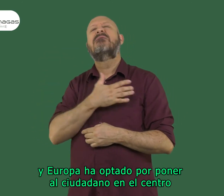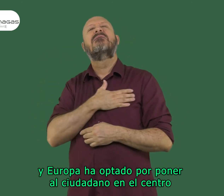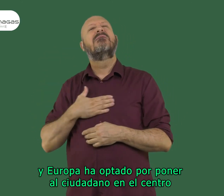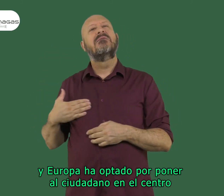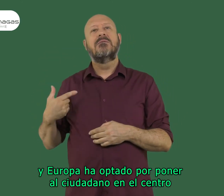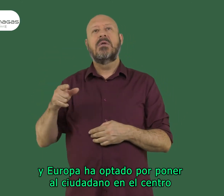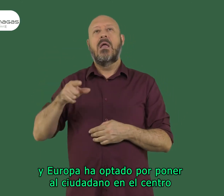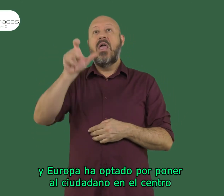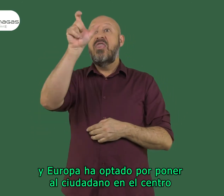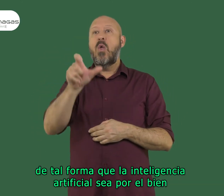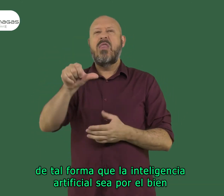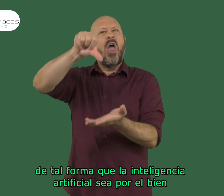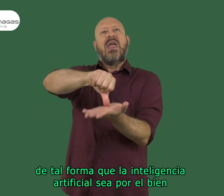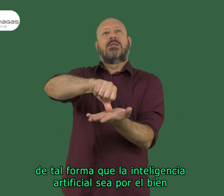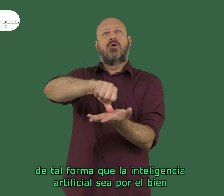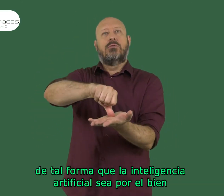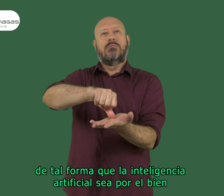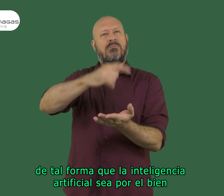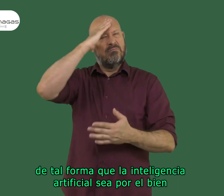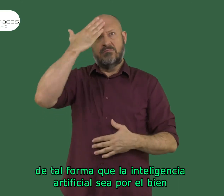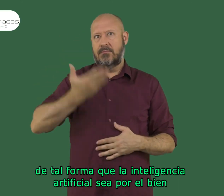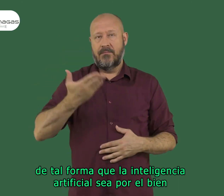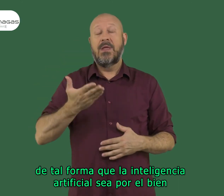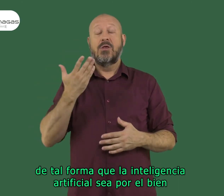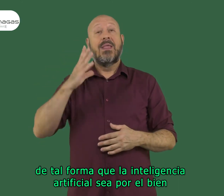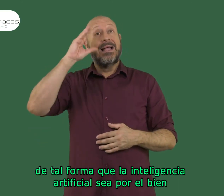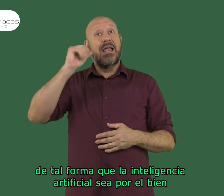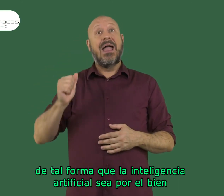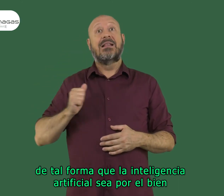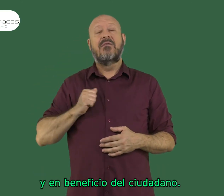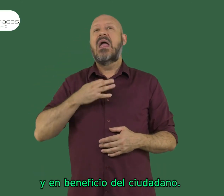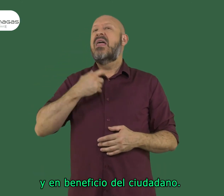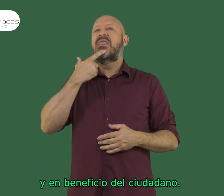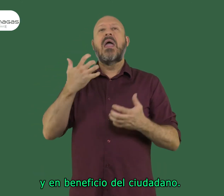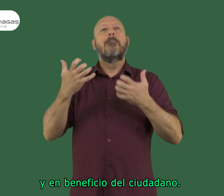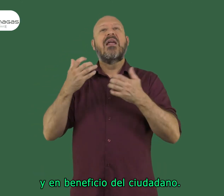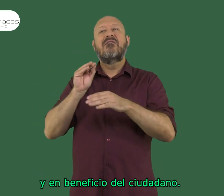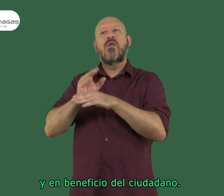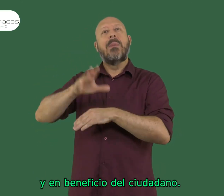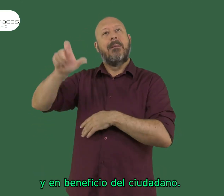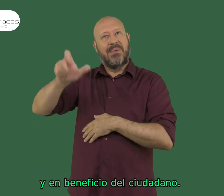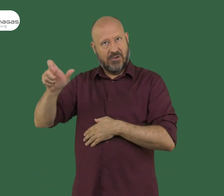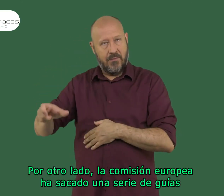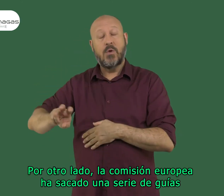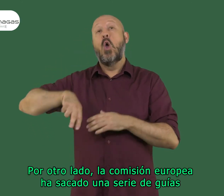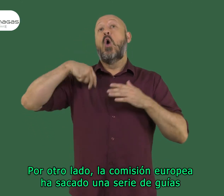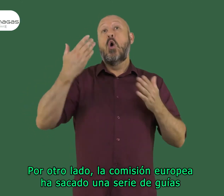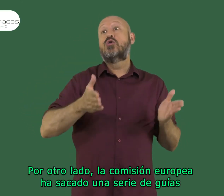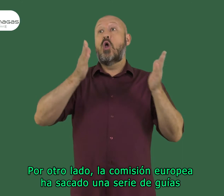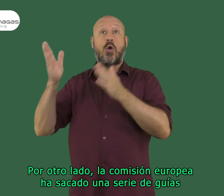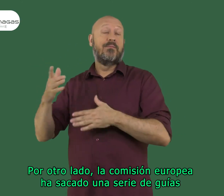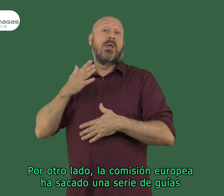poner al ciudadano en el centro, de tal forma que la inteligencia artificial sea por el bien y en beneficio del ciudadano. Luego, por otro lado,